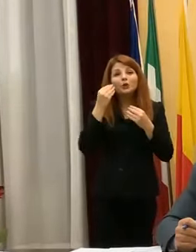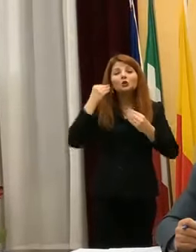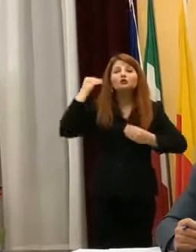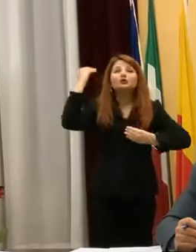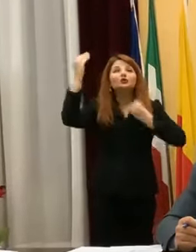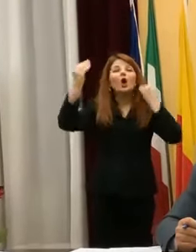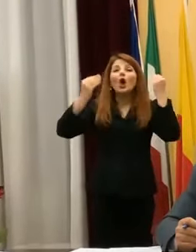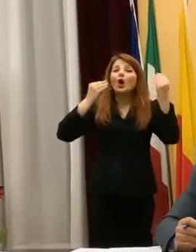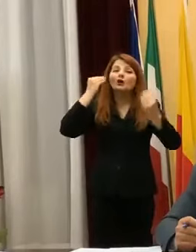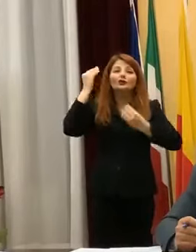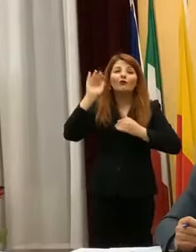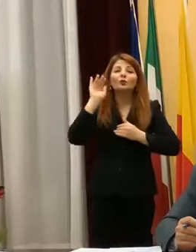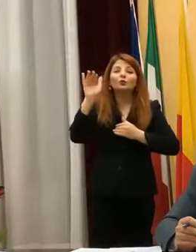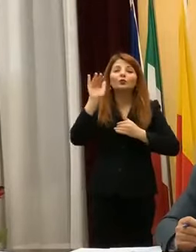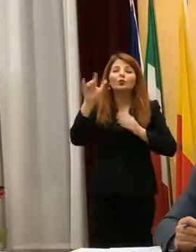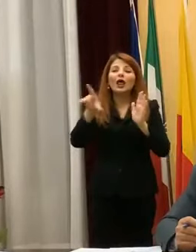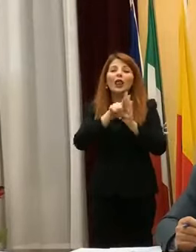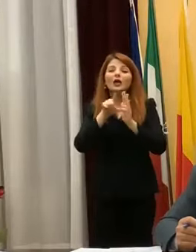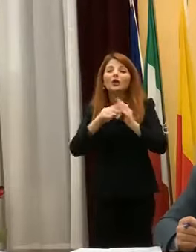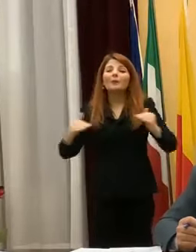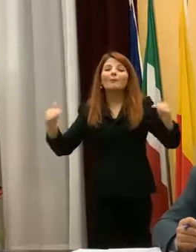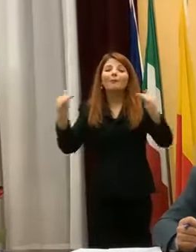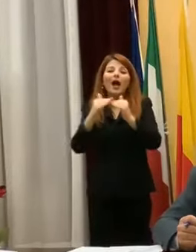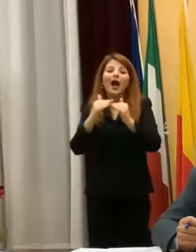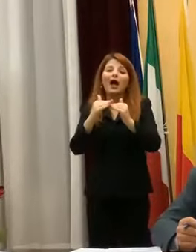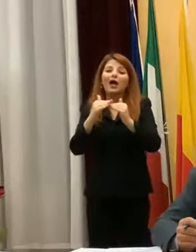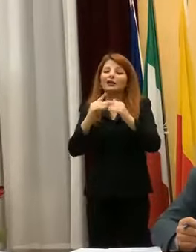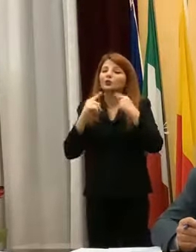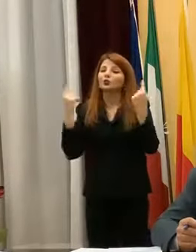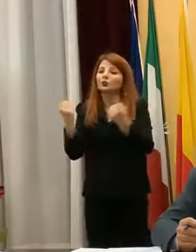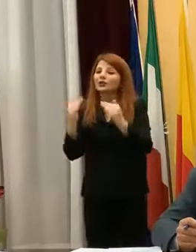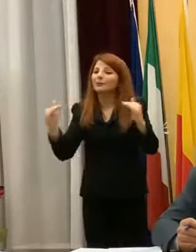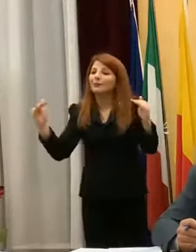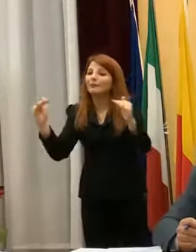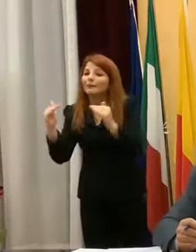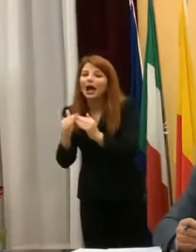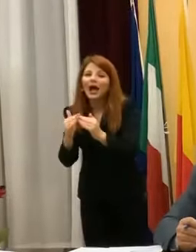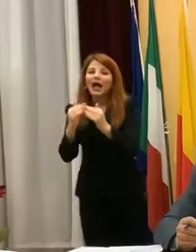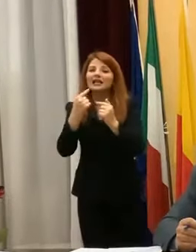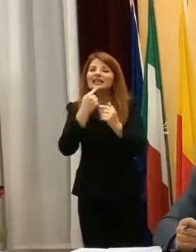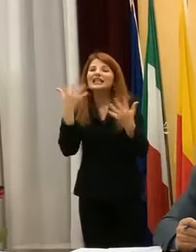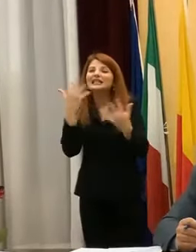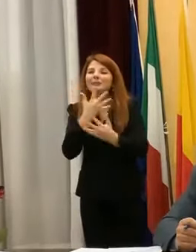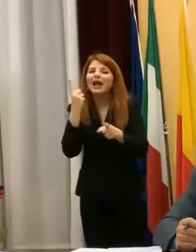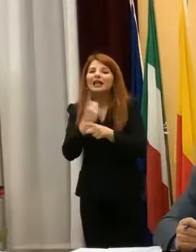chi ha sbagliato deve pagare senza se e senza ma.